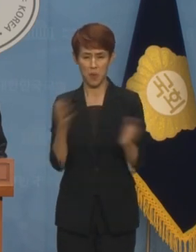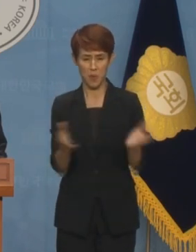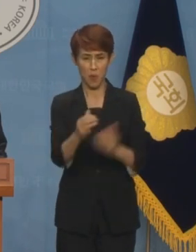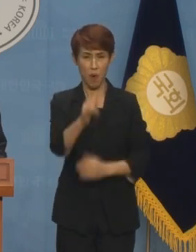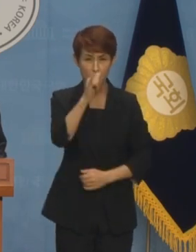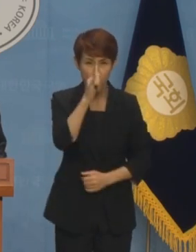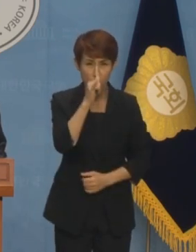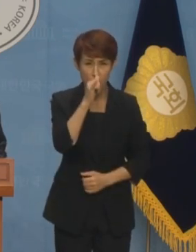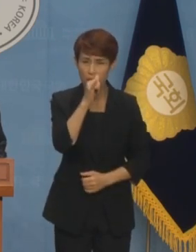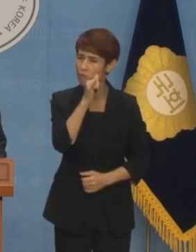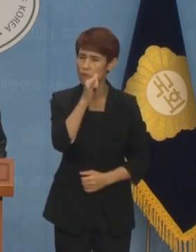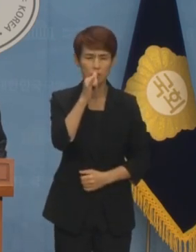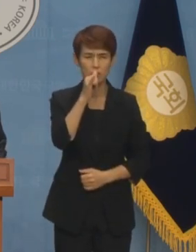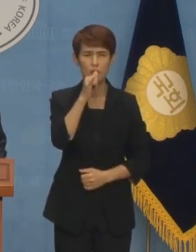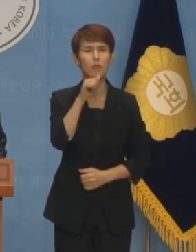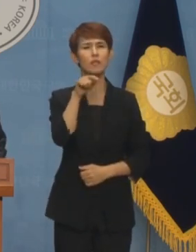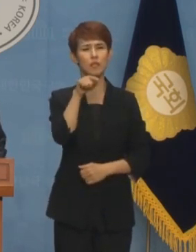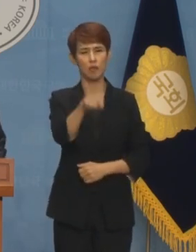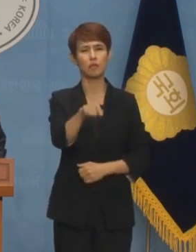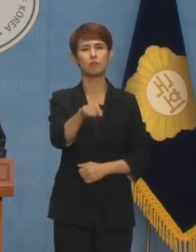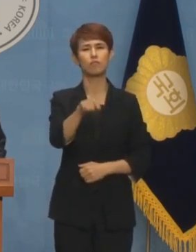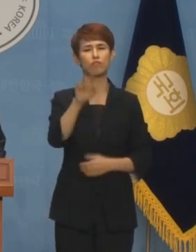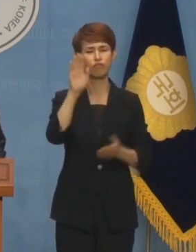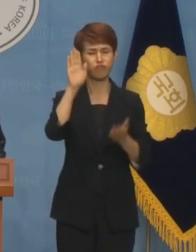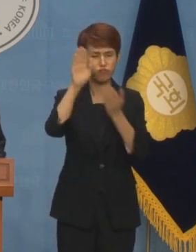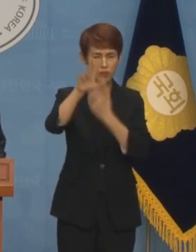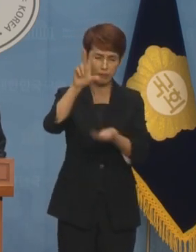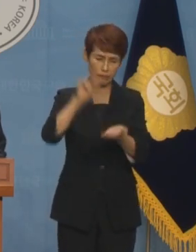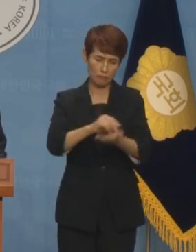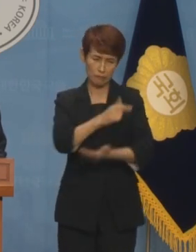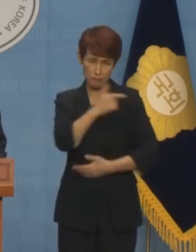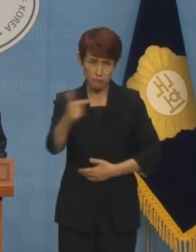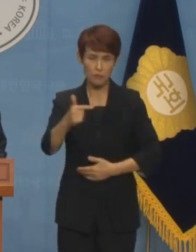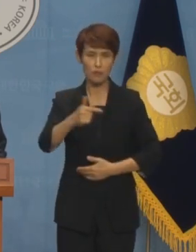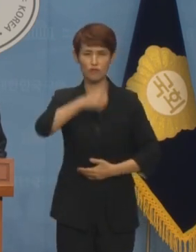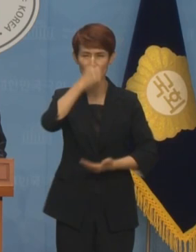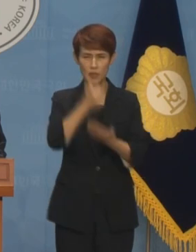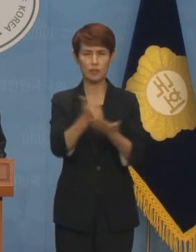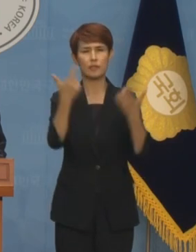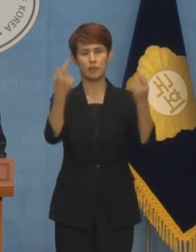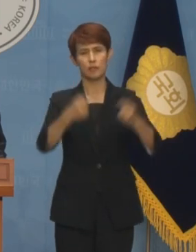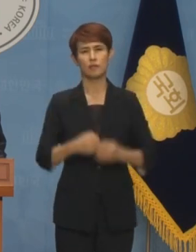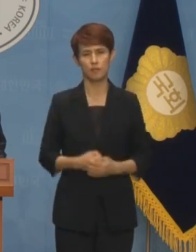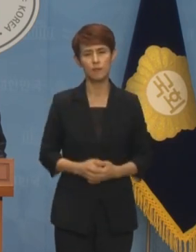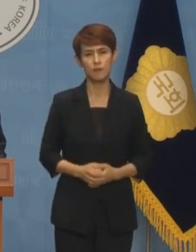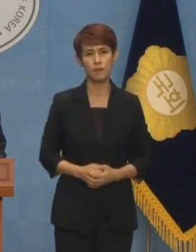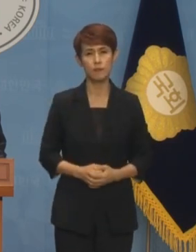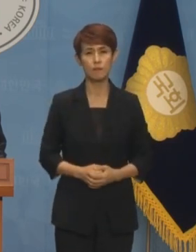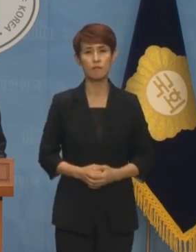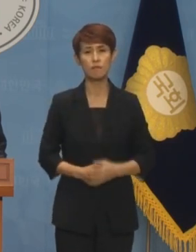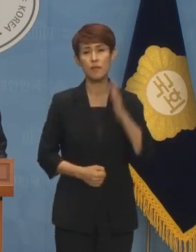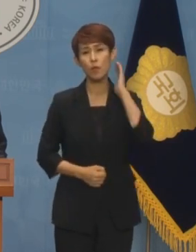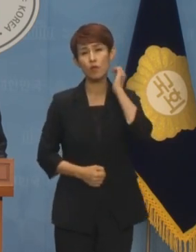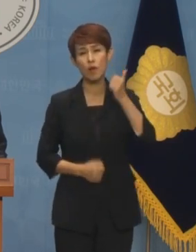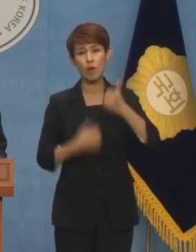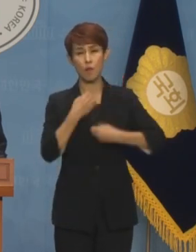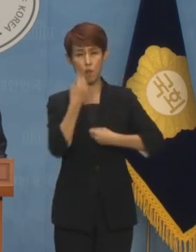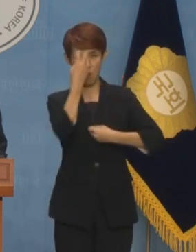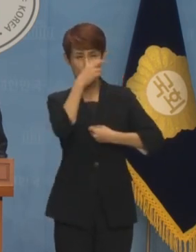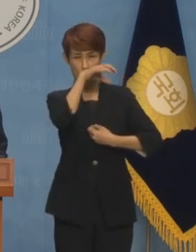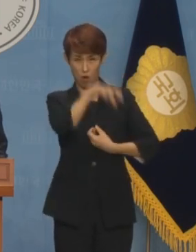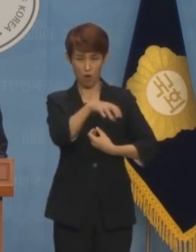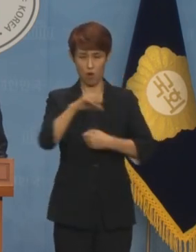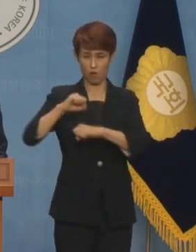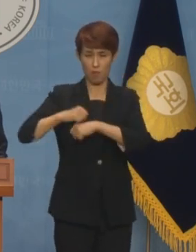부추긴다면 그것은 돌이킬 수 없는 범죄 행위가 될 것입니다. 대통령 안보실,